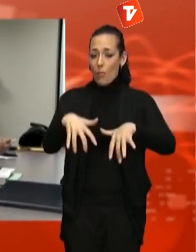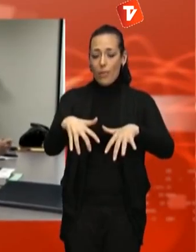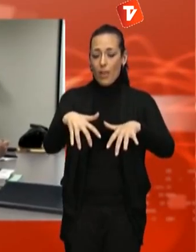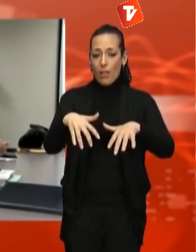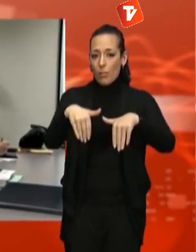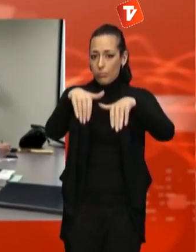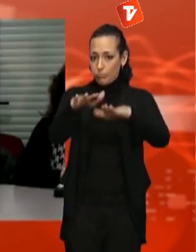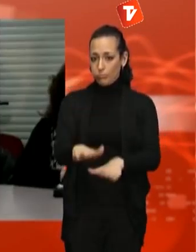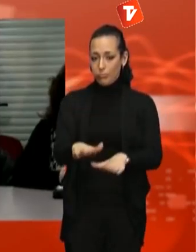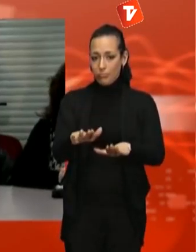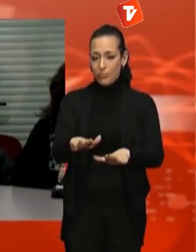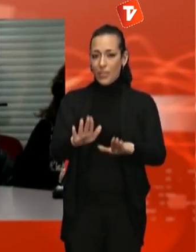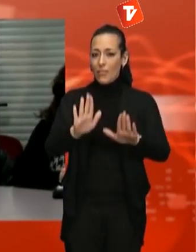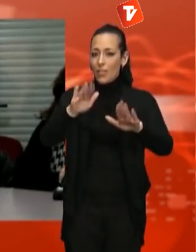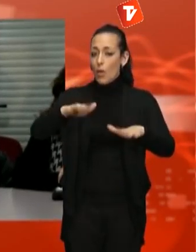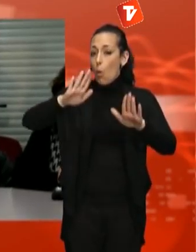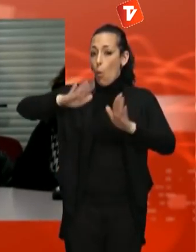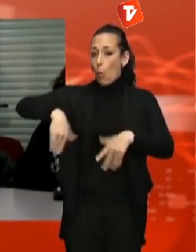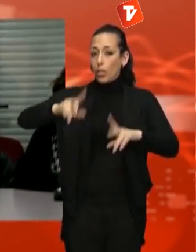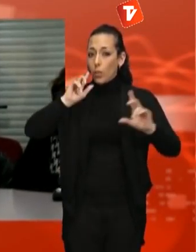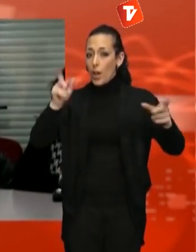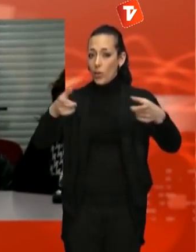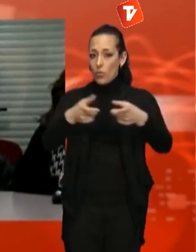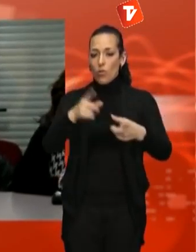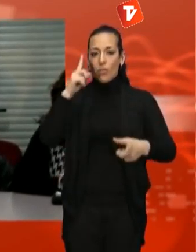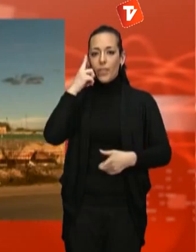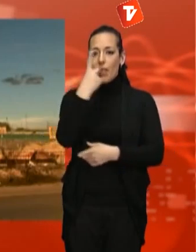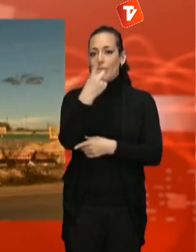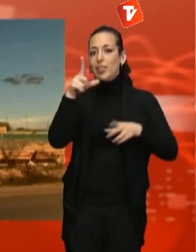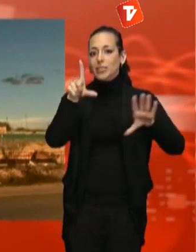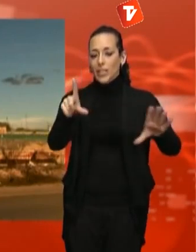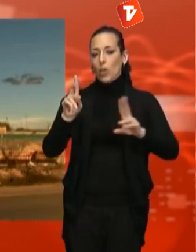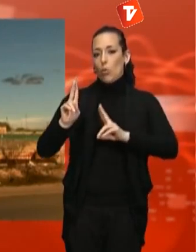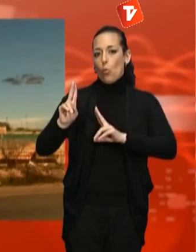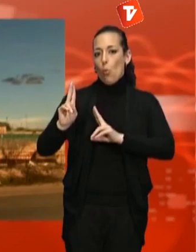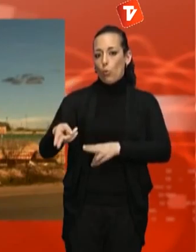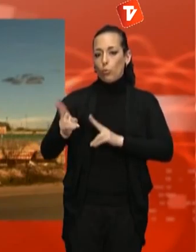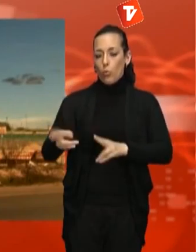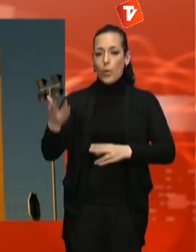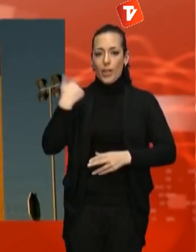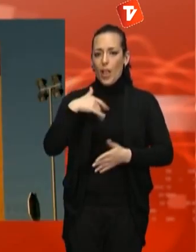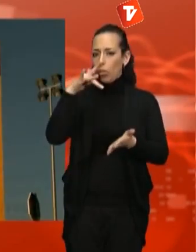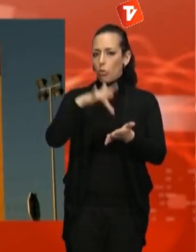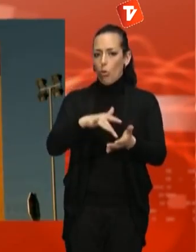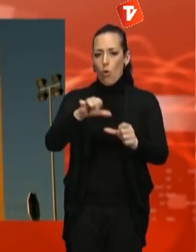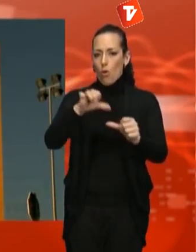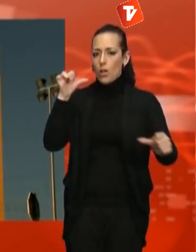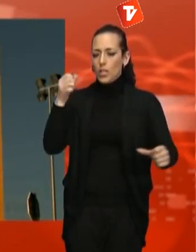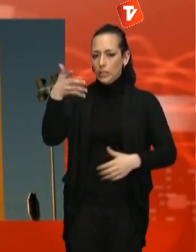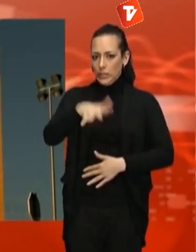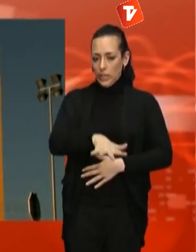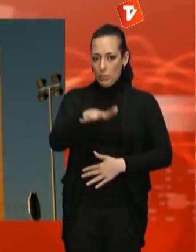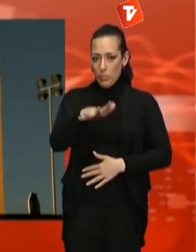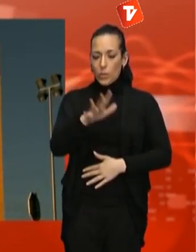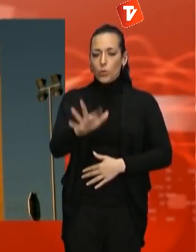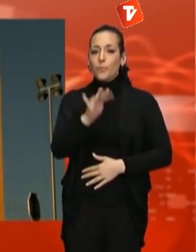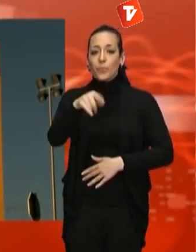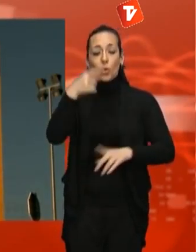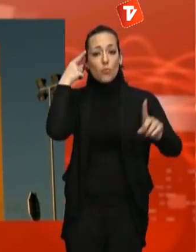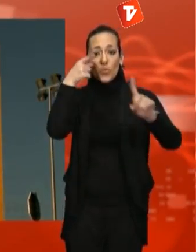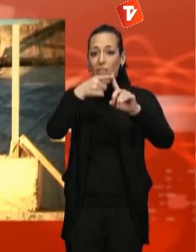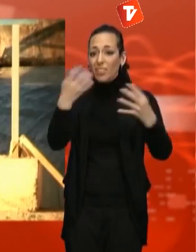vegada que es va reunir va ser el passat 17 d'octubre, fa cinc mesos. Ajuntament i veïns volen saber el motiu d'aquestes demores, saber si les obres segueixen el